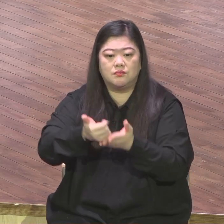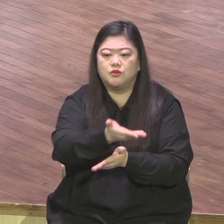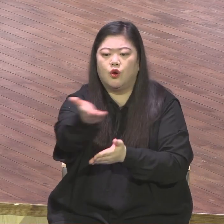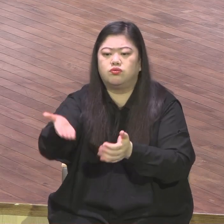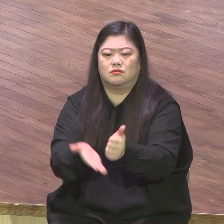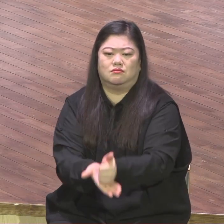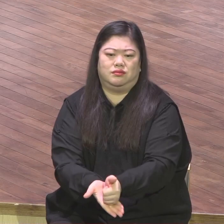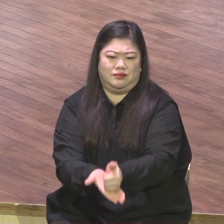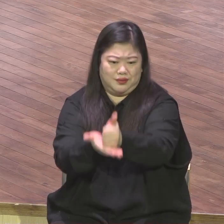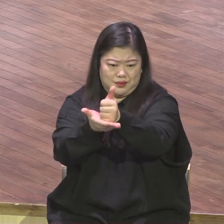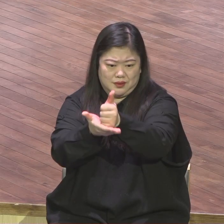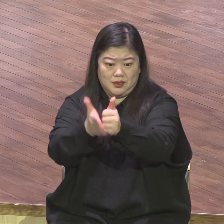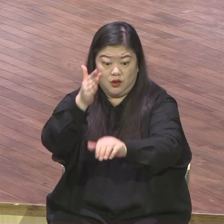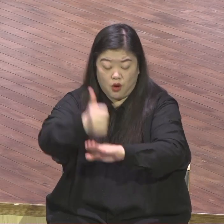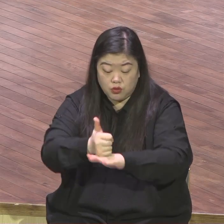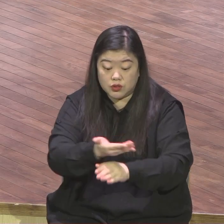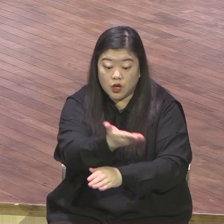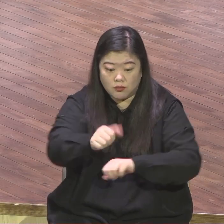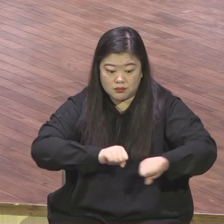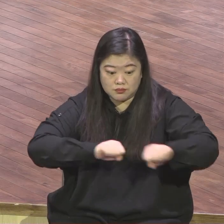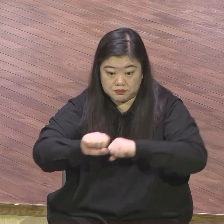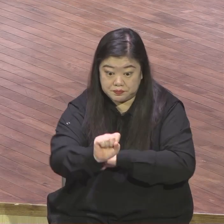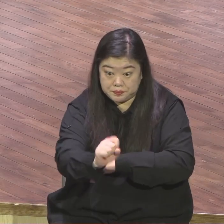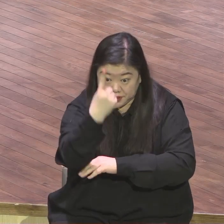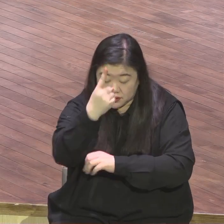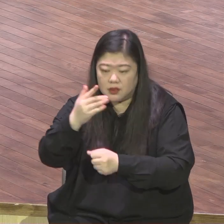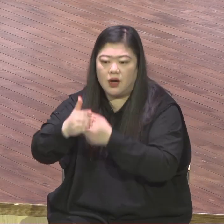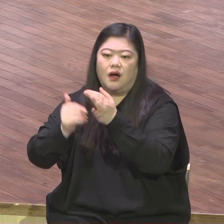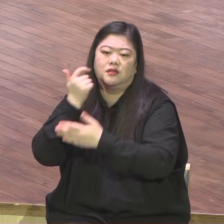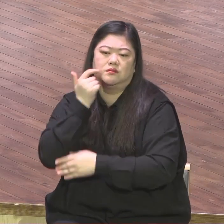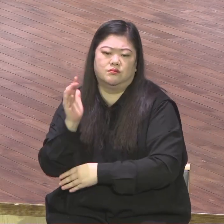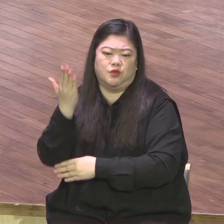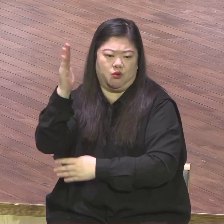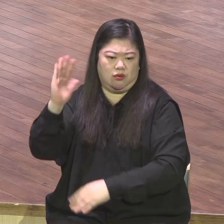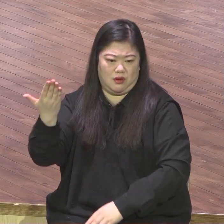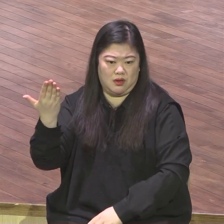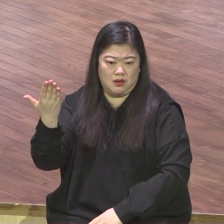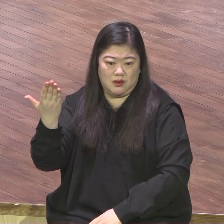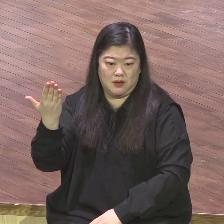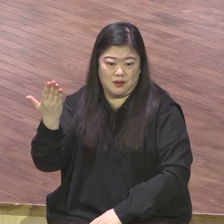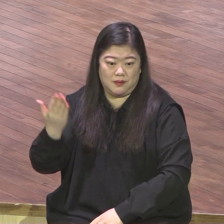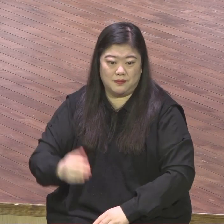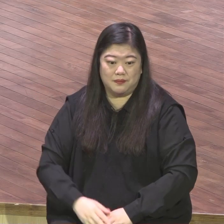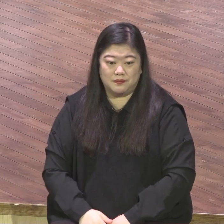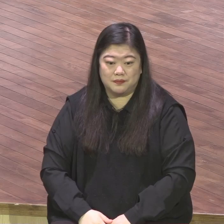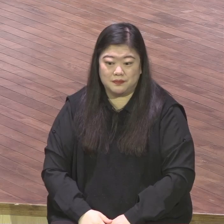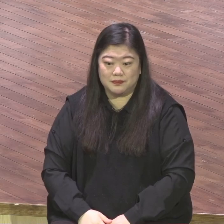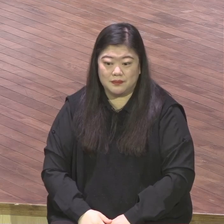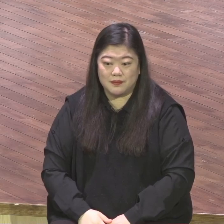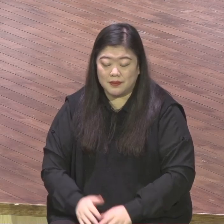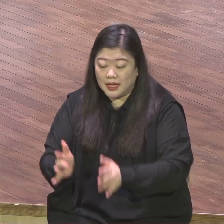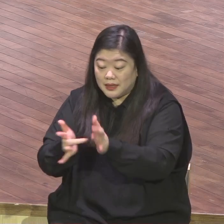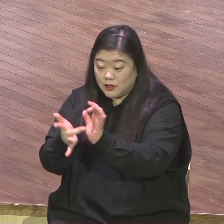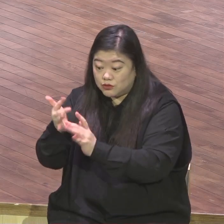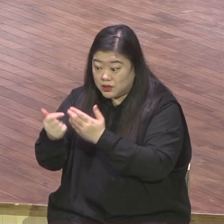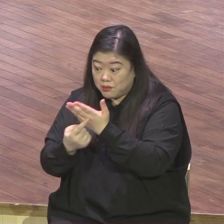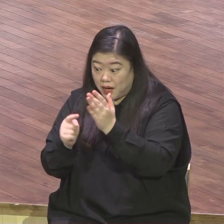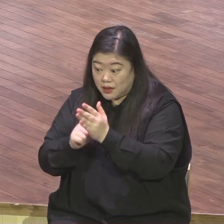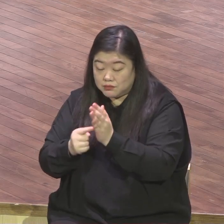그 말이에요. 예수 그리스도의 마음을 품은 여러분도 하나님께서 존귀하게 주실